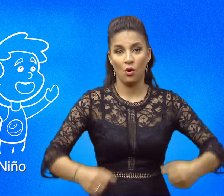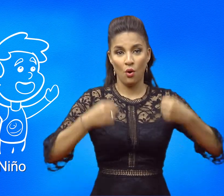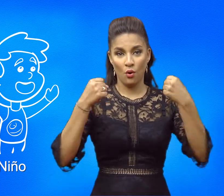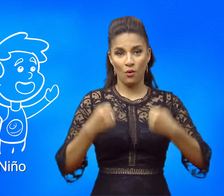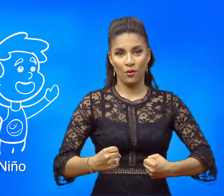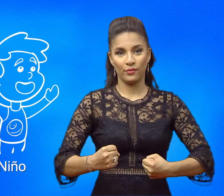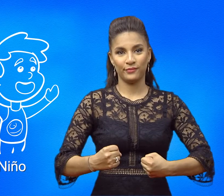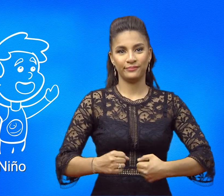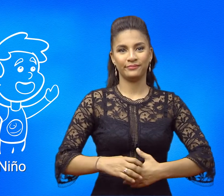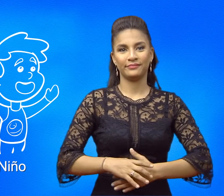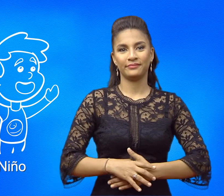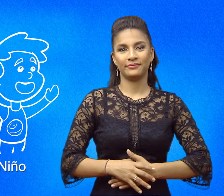niño